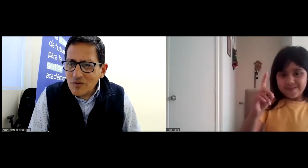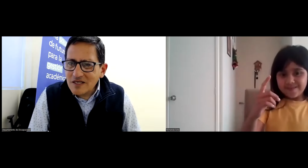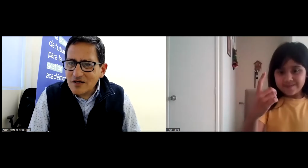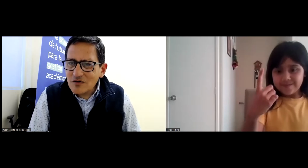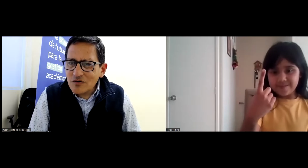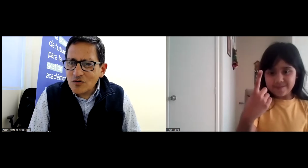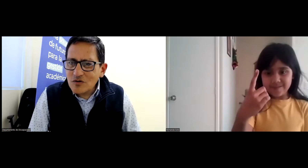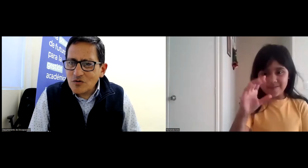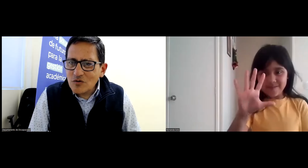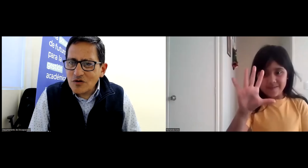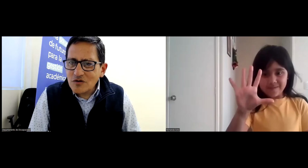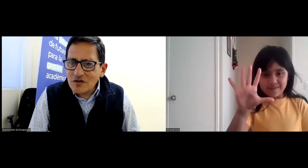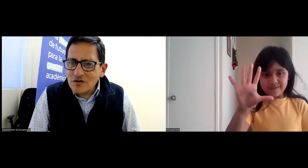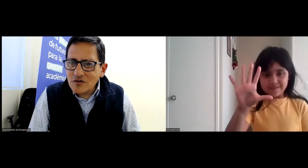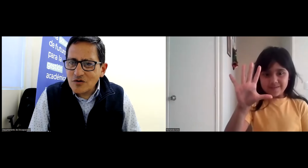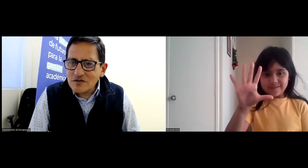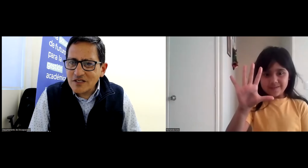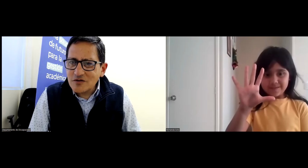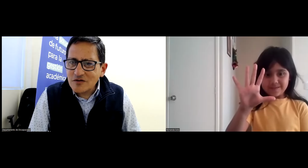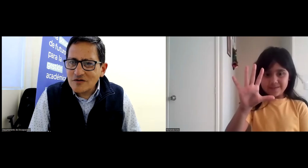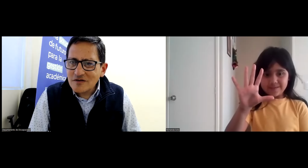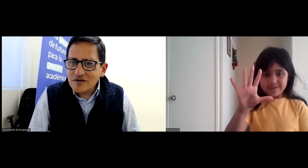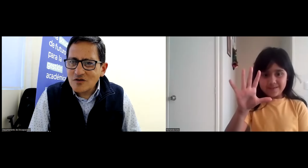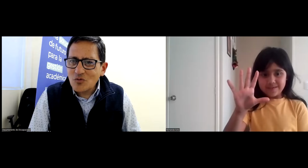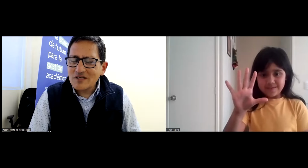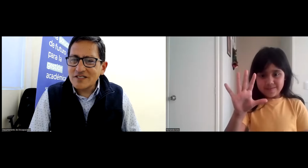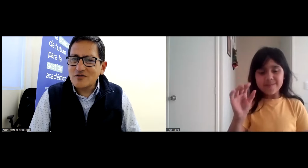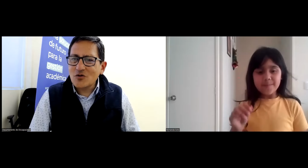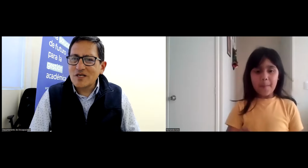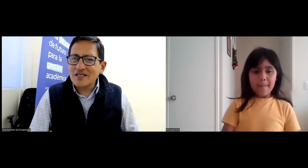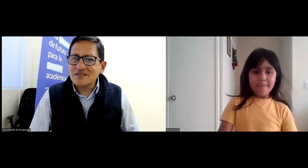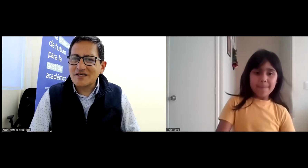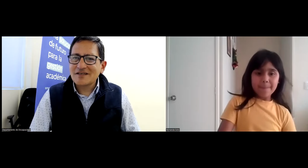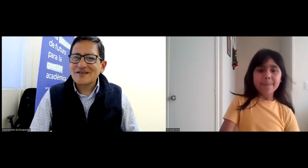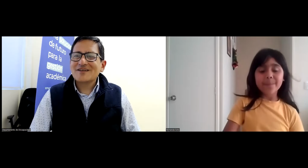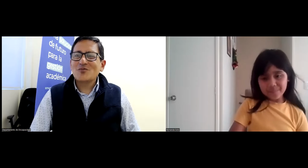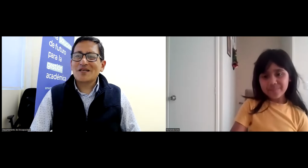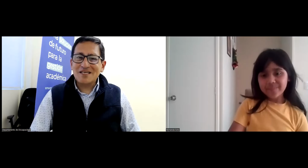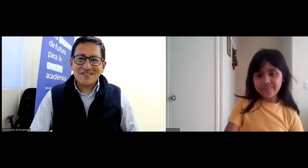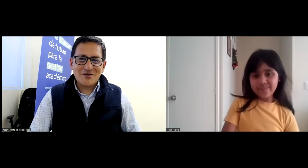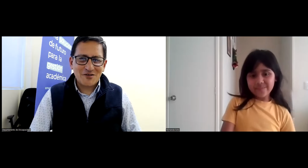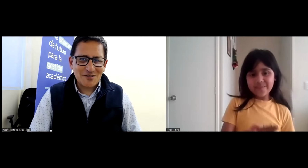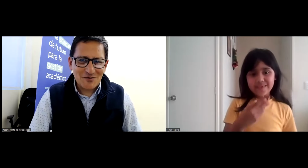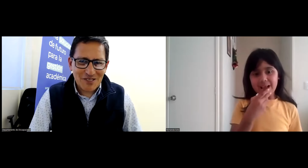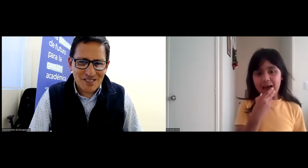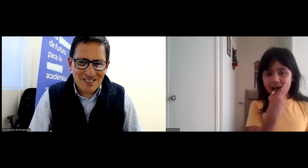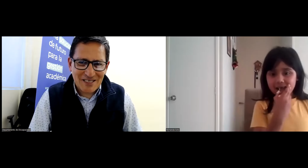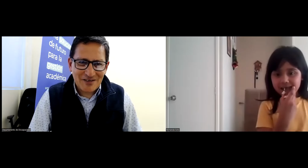2001 1 o 5 2005 o 2015 2015 yo creo ¿cierto? porque es chiquitita